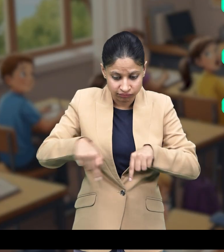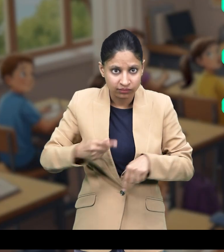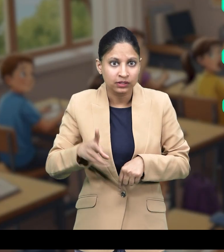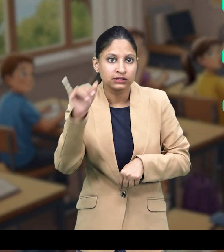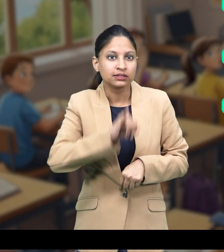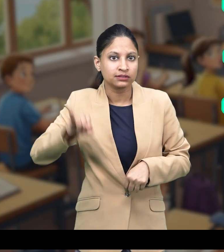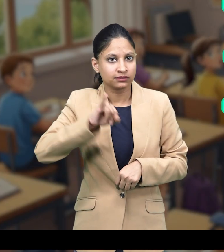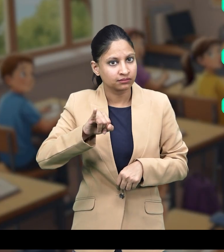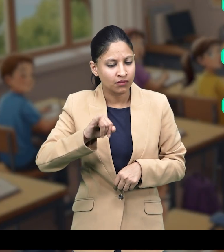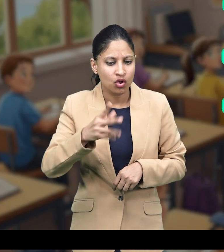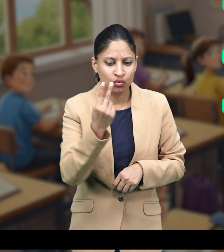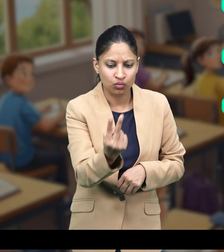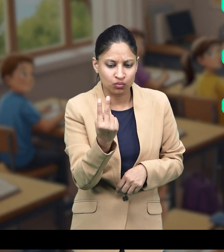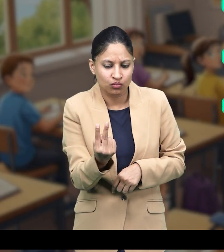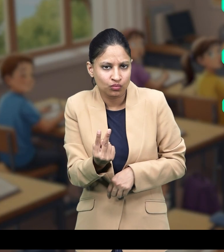2च्या 6 ओळी.